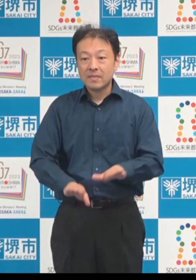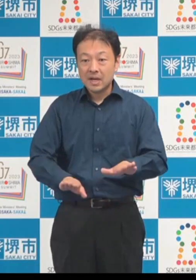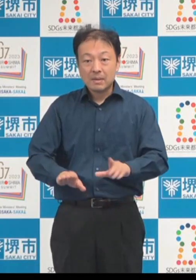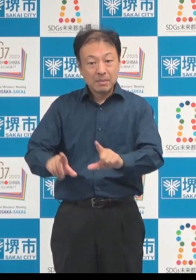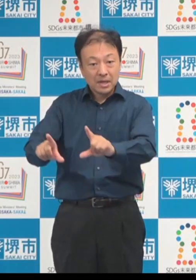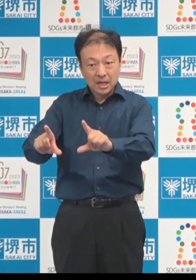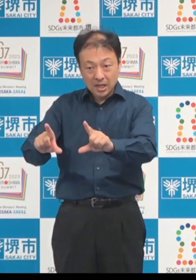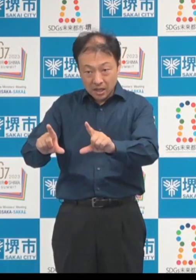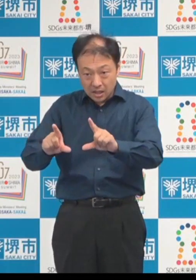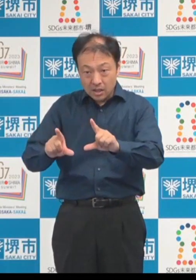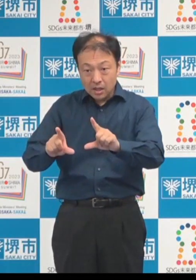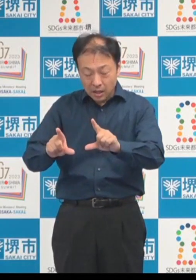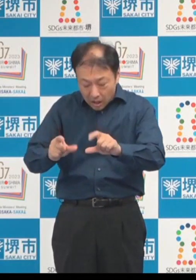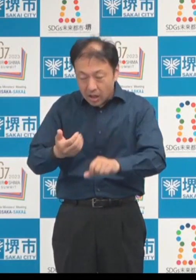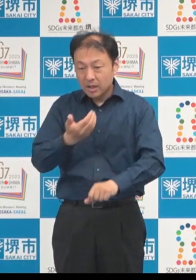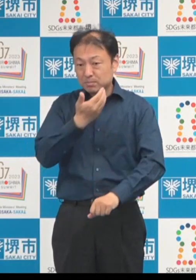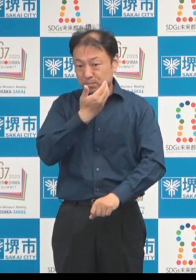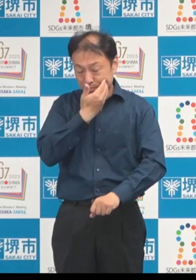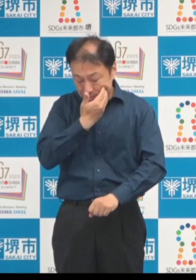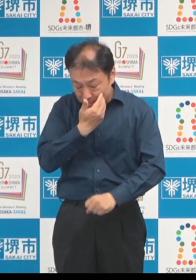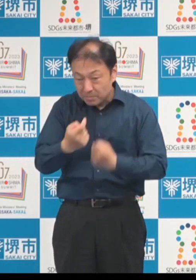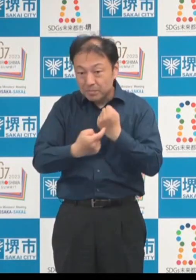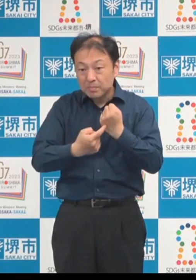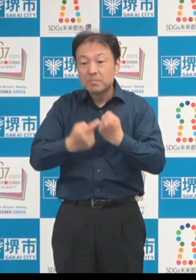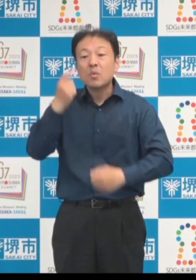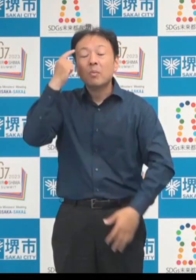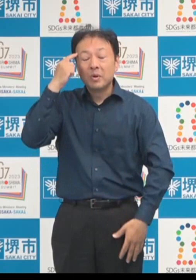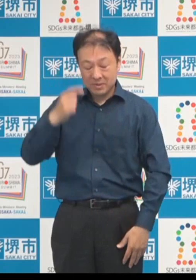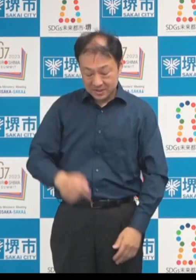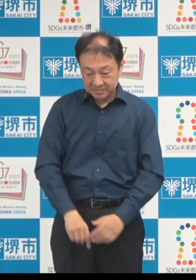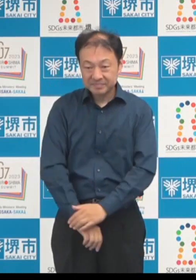は大変重要だと思っています。